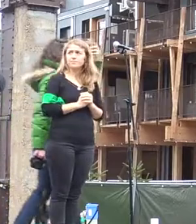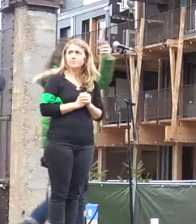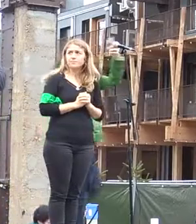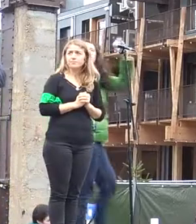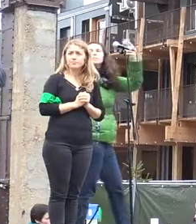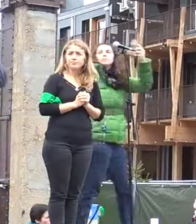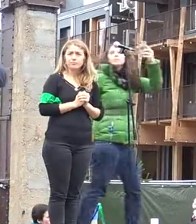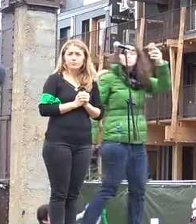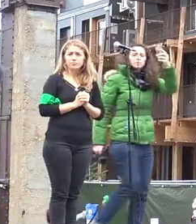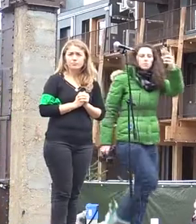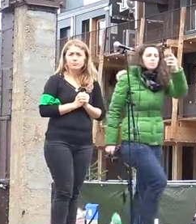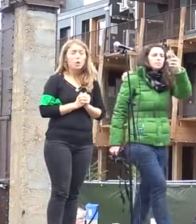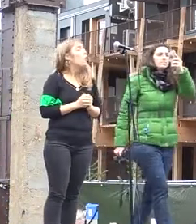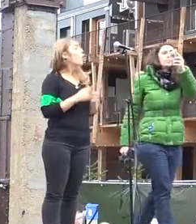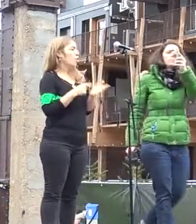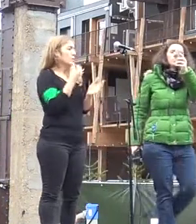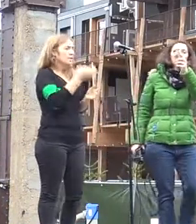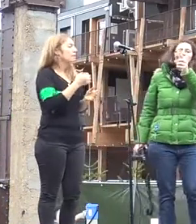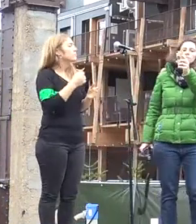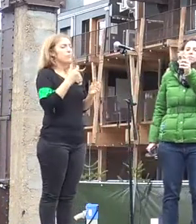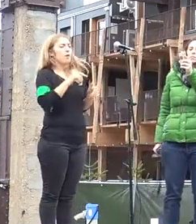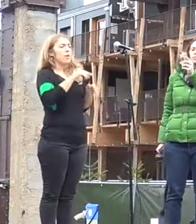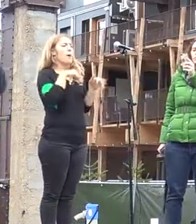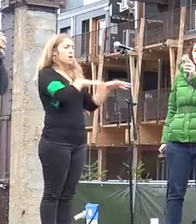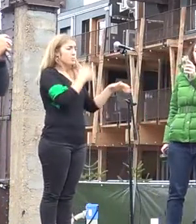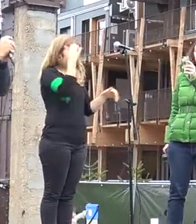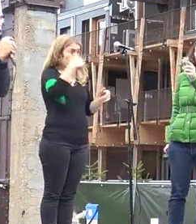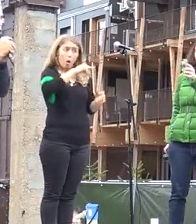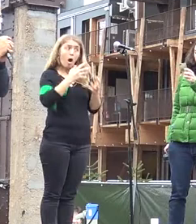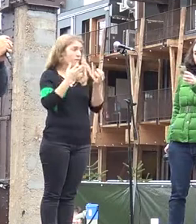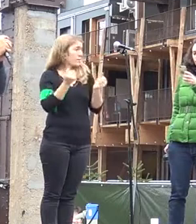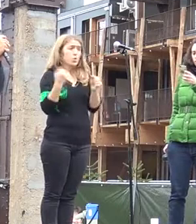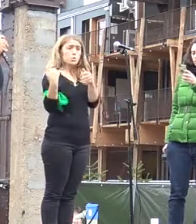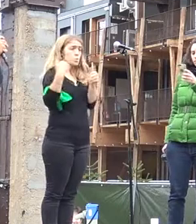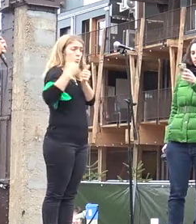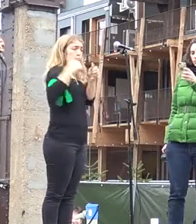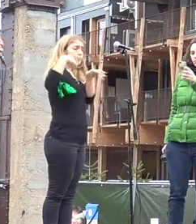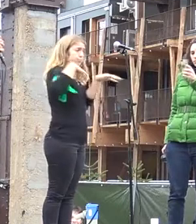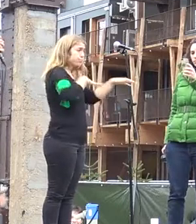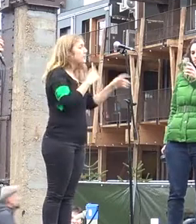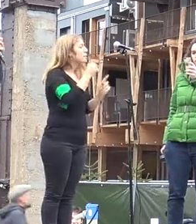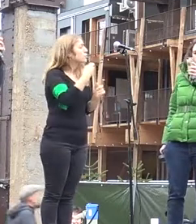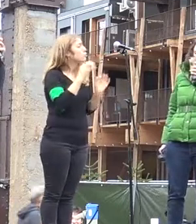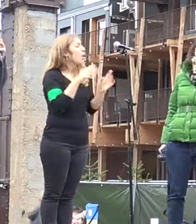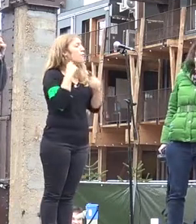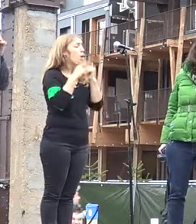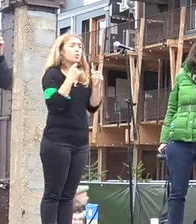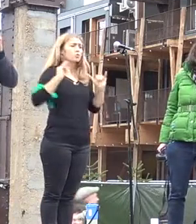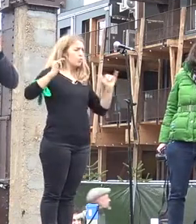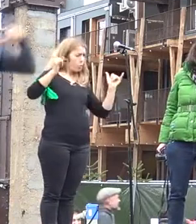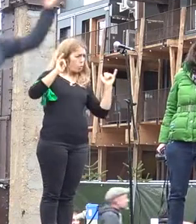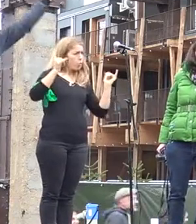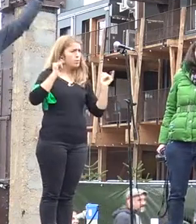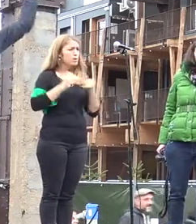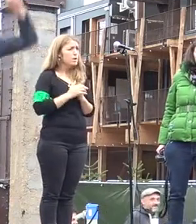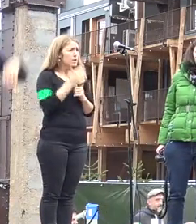On y va. Ceux qui ont envie d'y aller nous suivent. On va faire ça, bien sûr, de manière non violente, complètement à la cool.